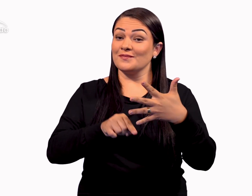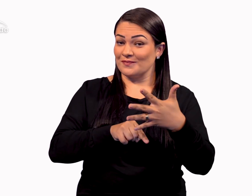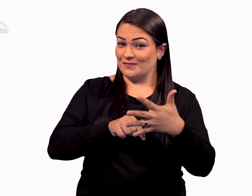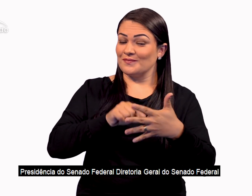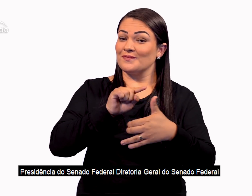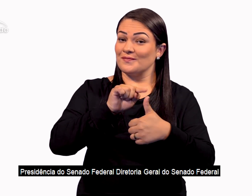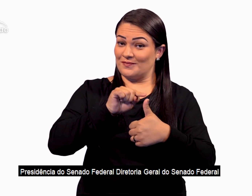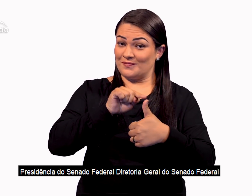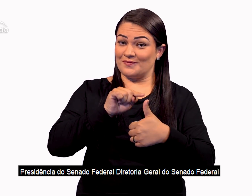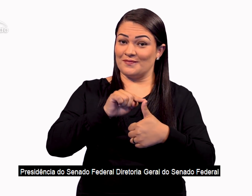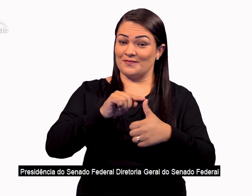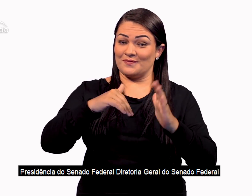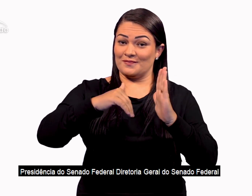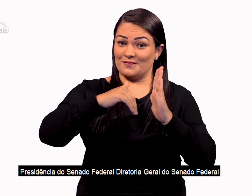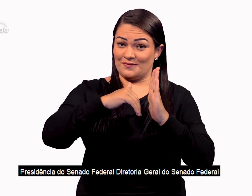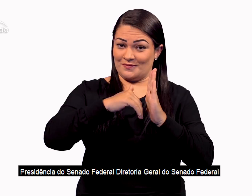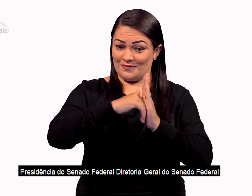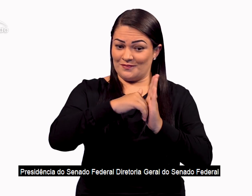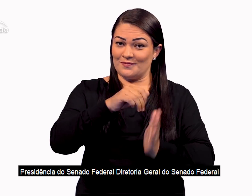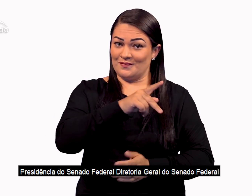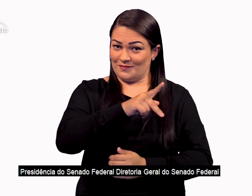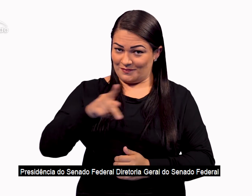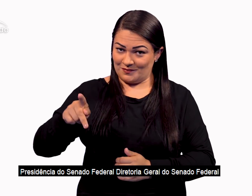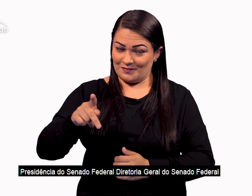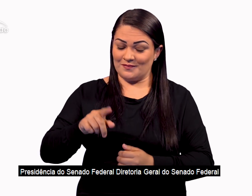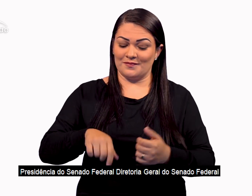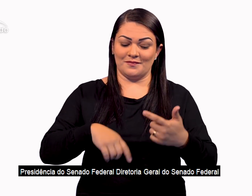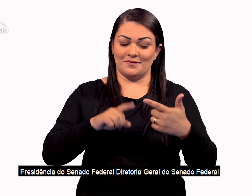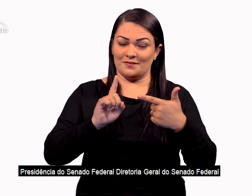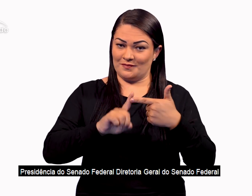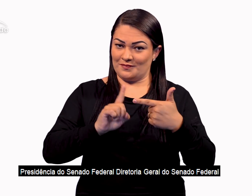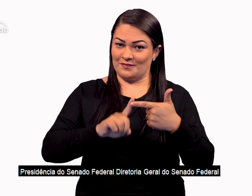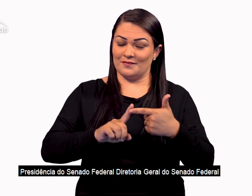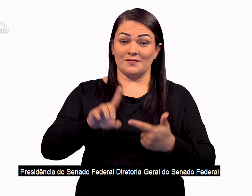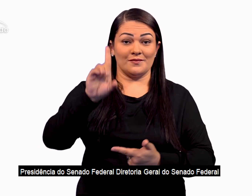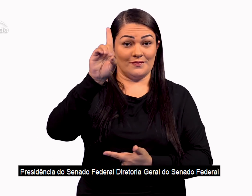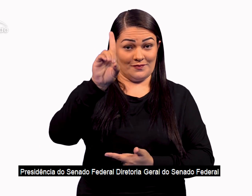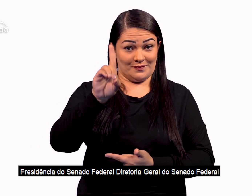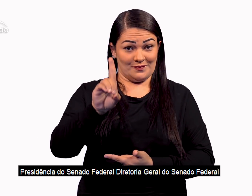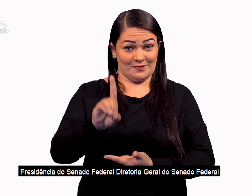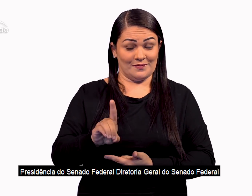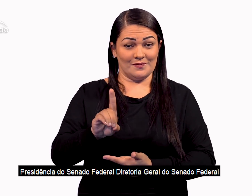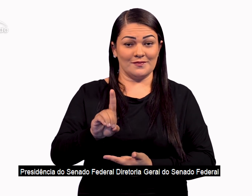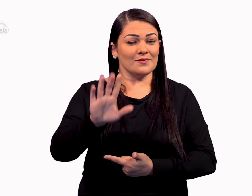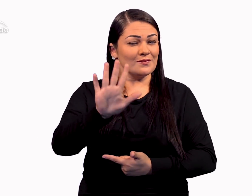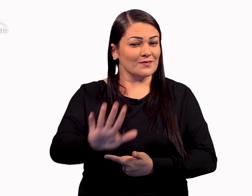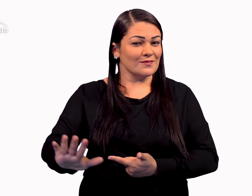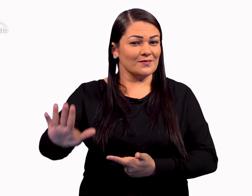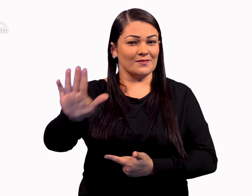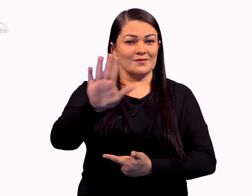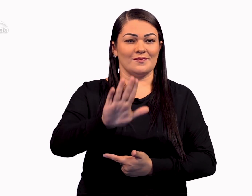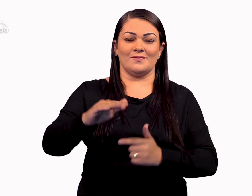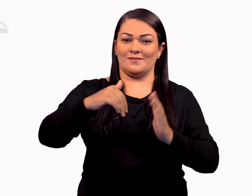a presidência do senado federal a diretoria geral do senado federal o